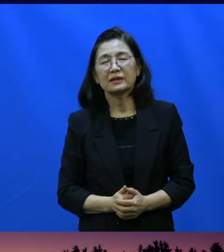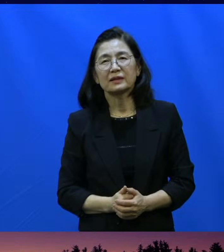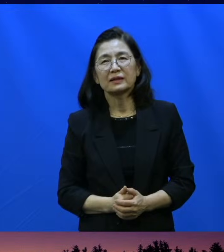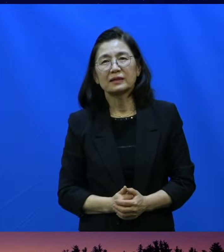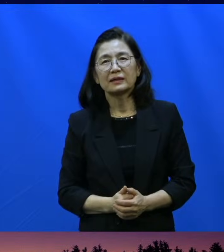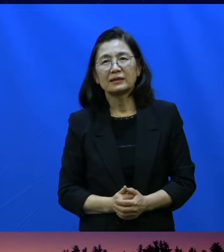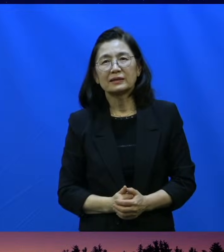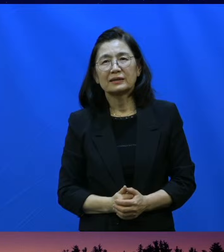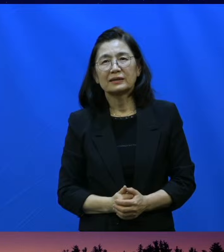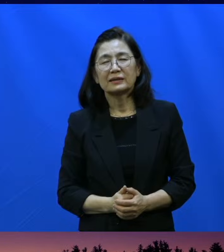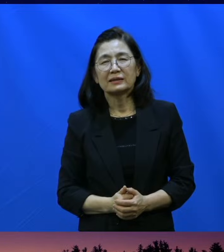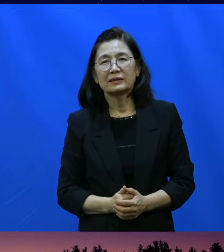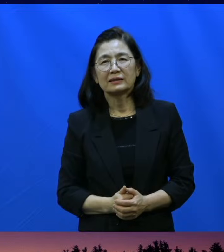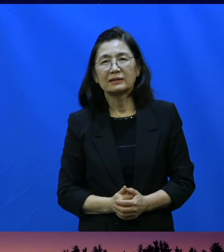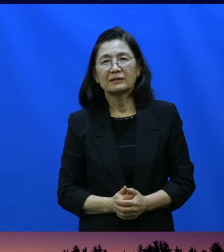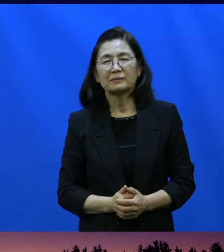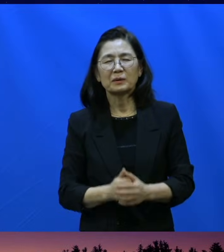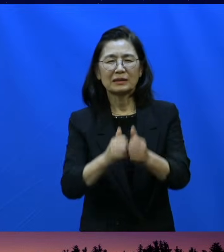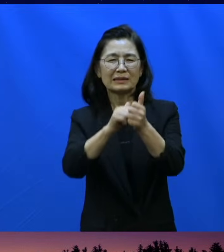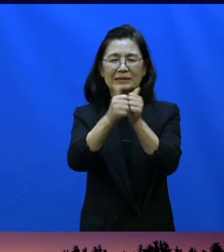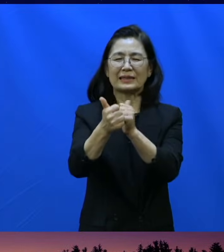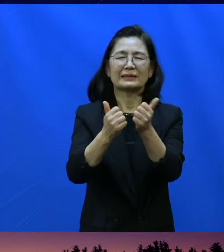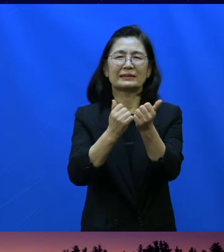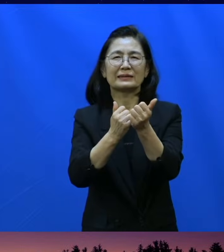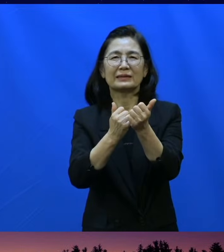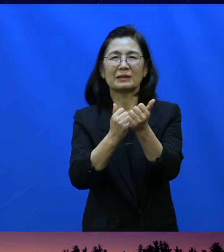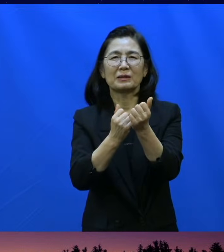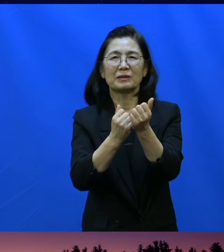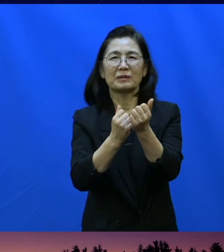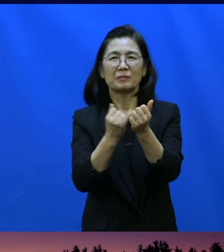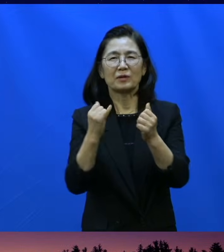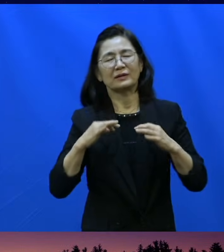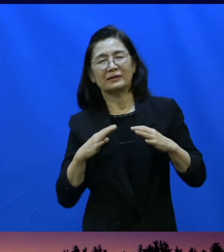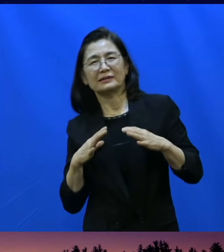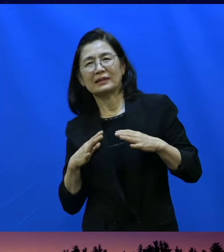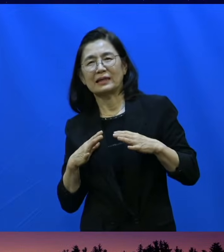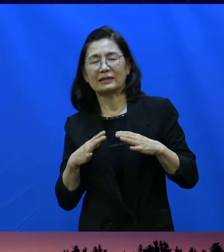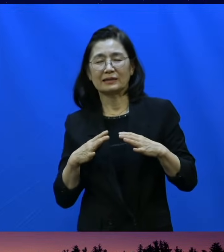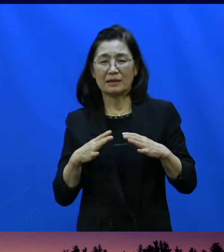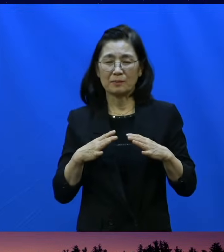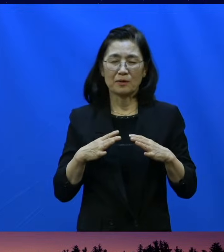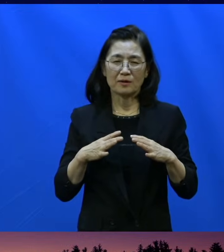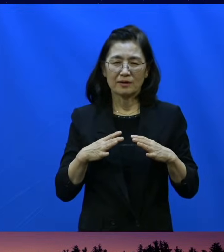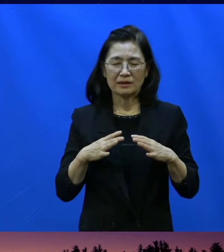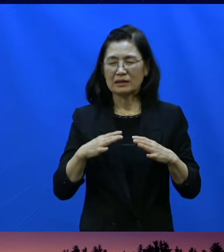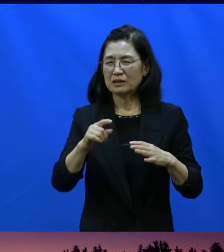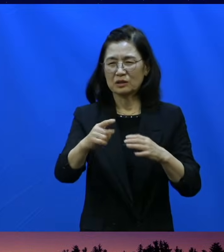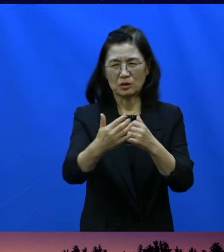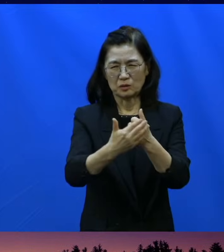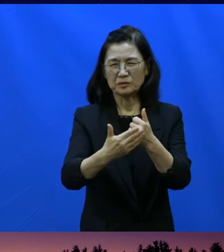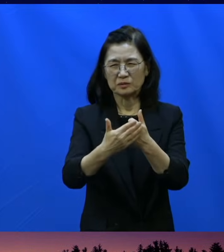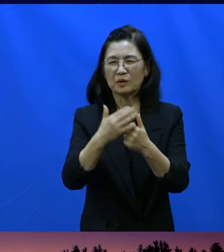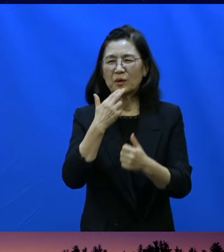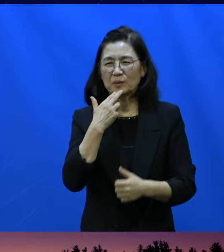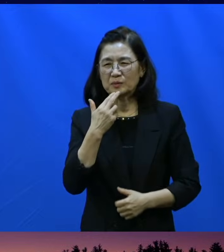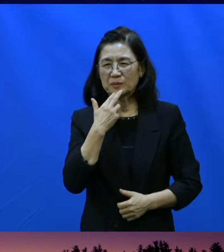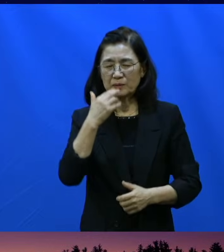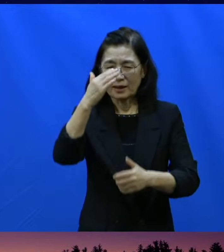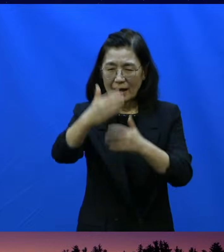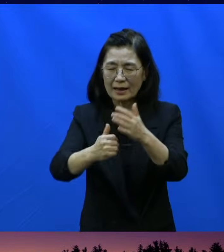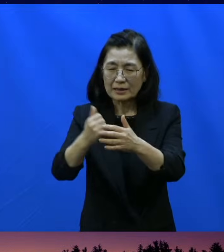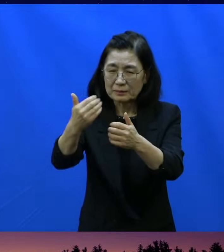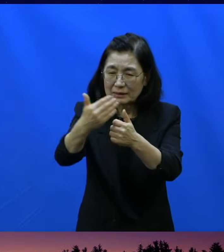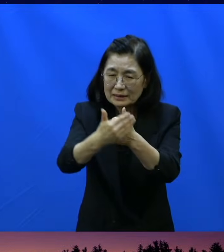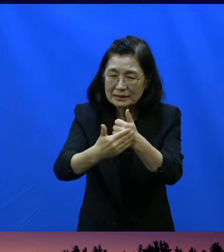뭐 누가 잘났느냐 못났느냐 그게 없어요. 주도권을 누가 가지냐 없어요. 은혜가 임한 곳이 역사가 일어나는 거.